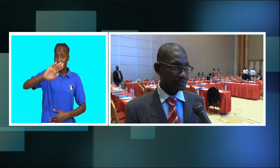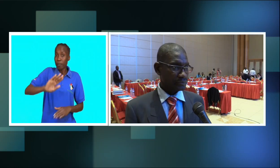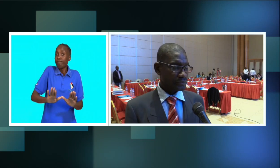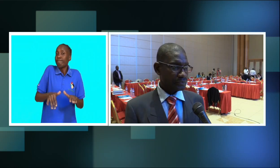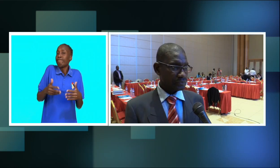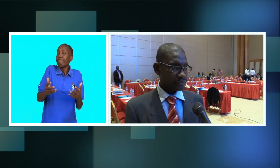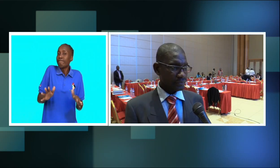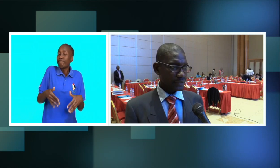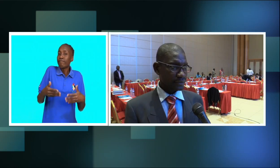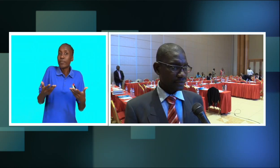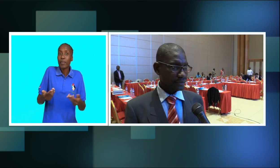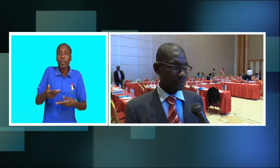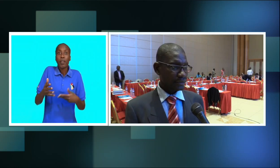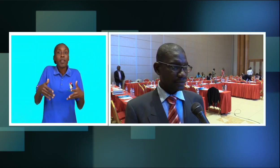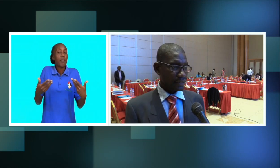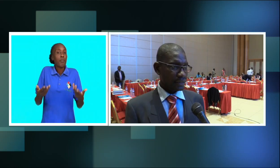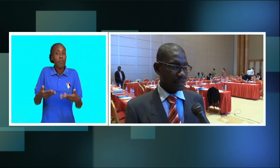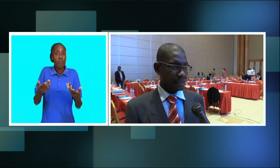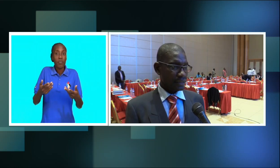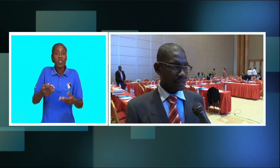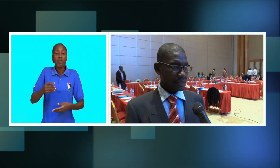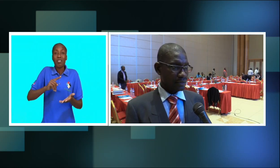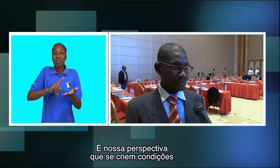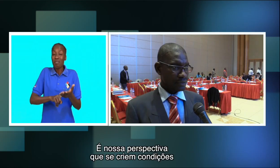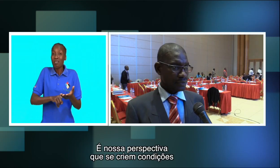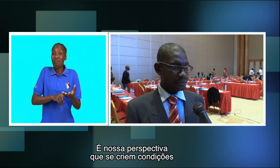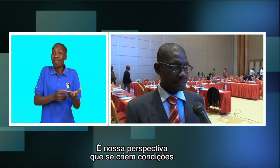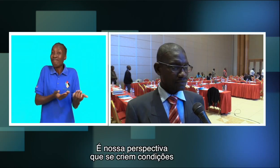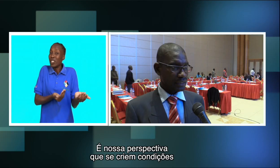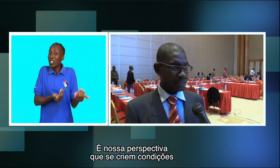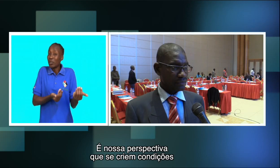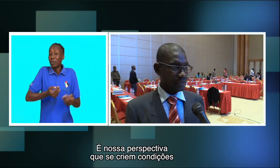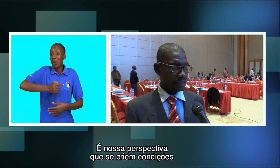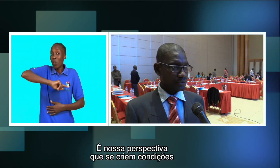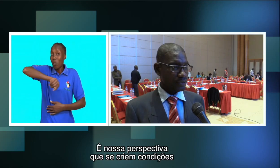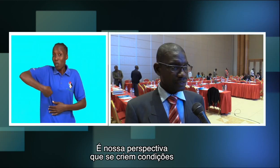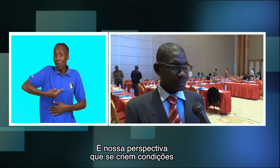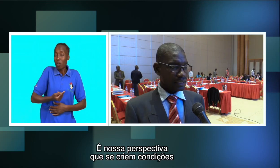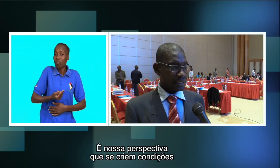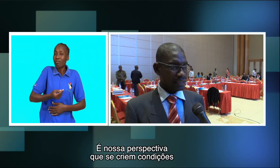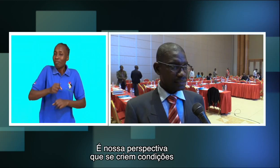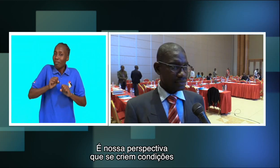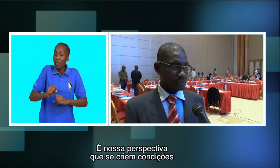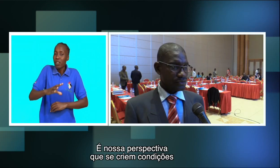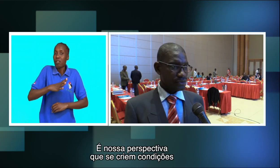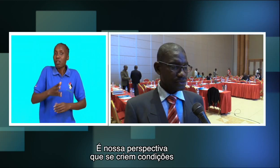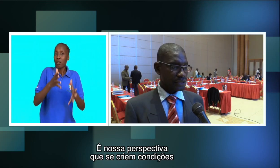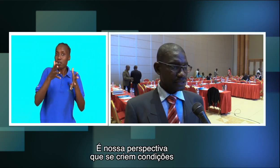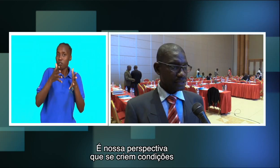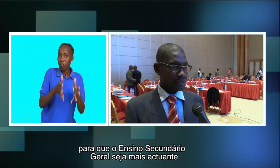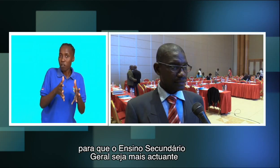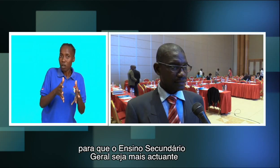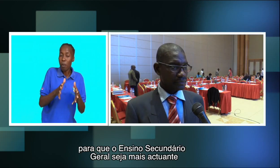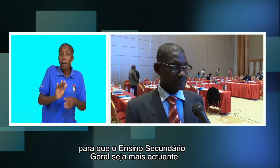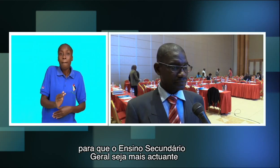geral. E é nossa perspectiva que, de fato, cria-se